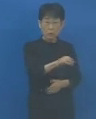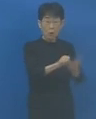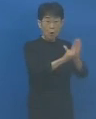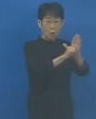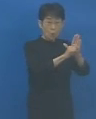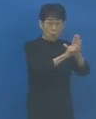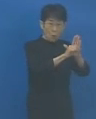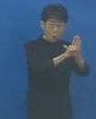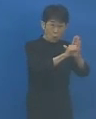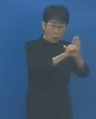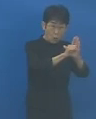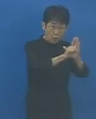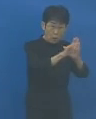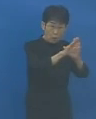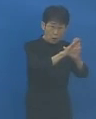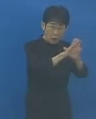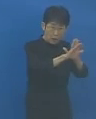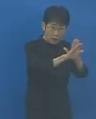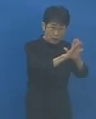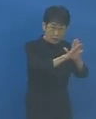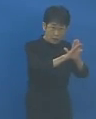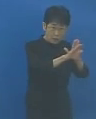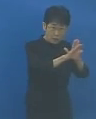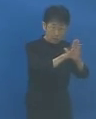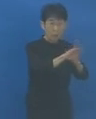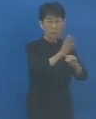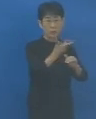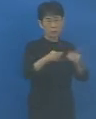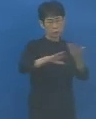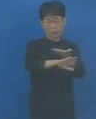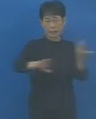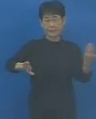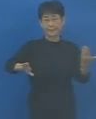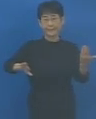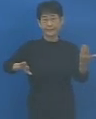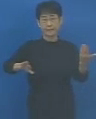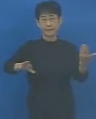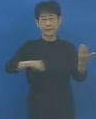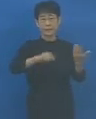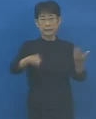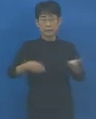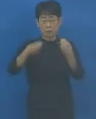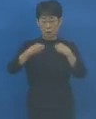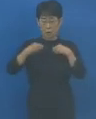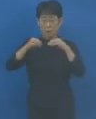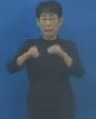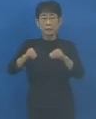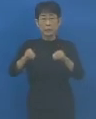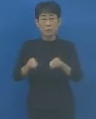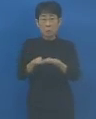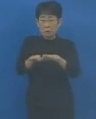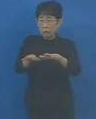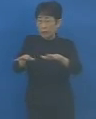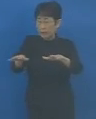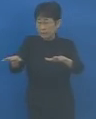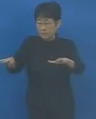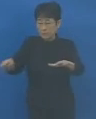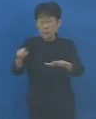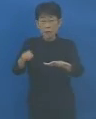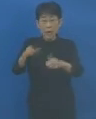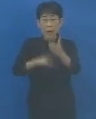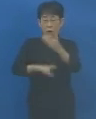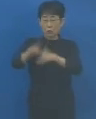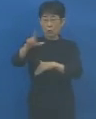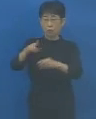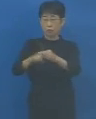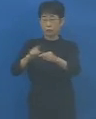出かけたと思います。しかしながらそれ以外の、まあ、感染の広がりというものが東部を中